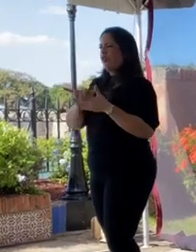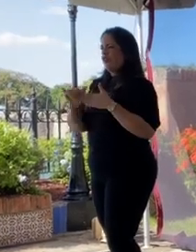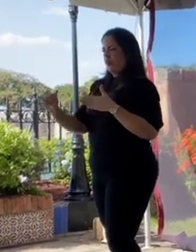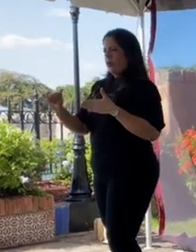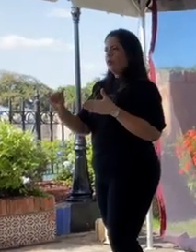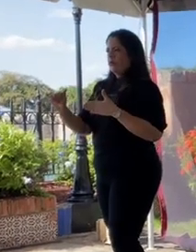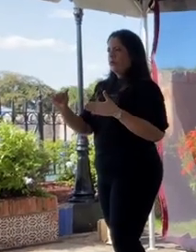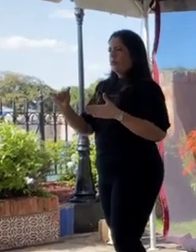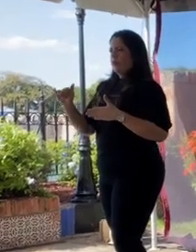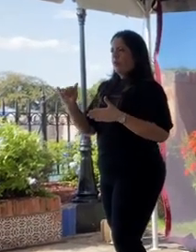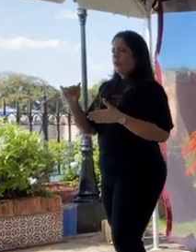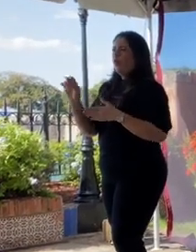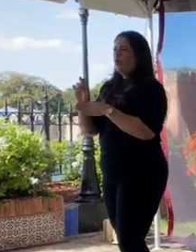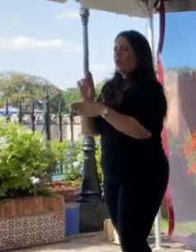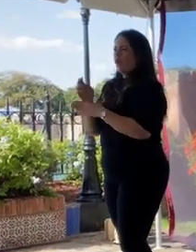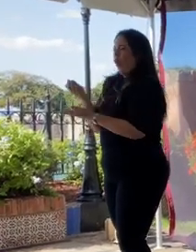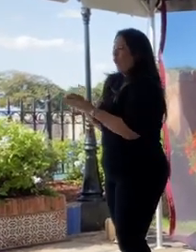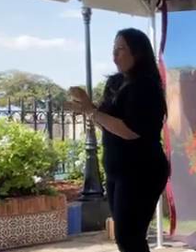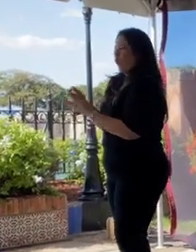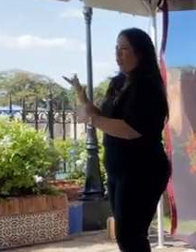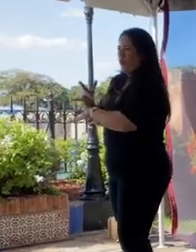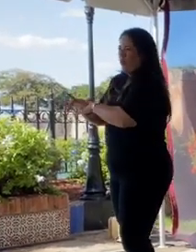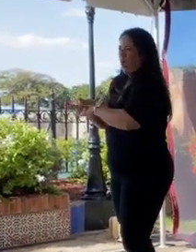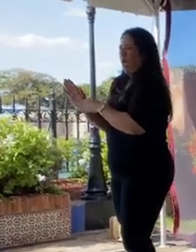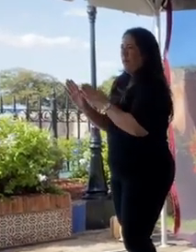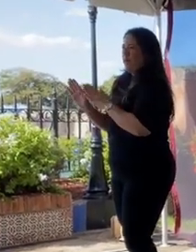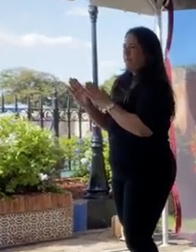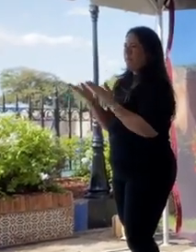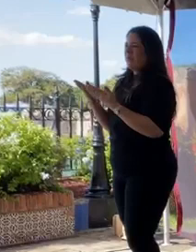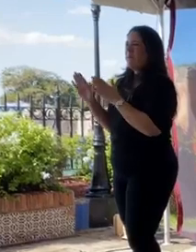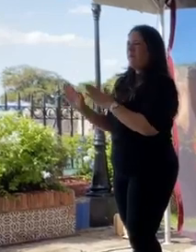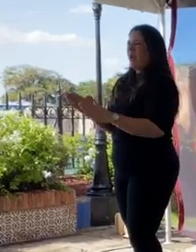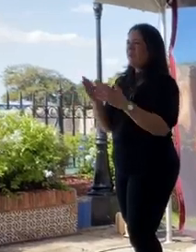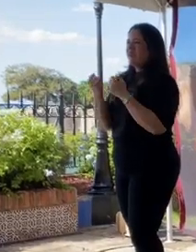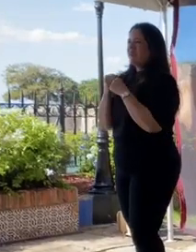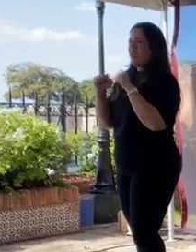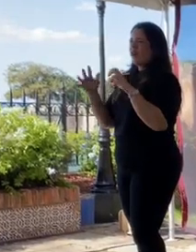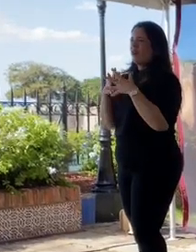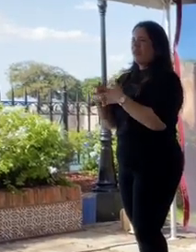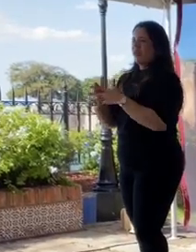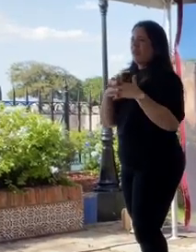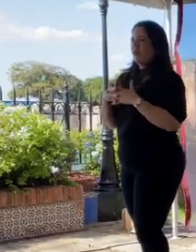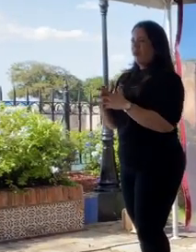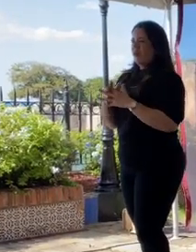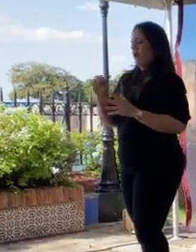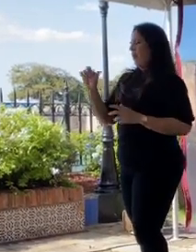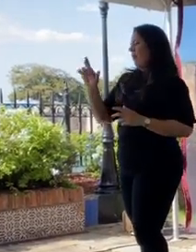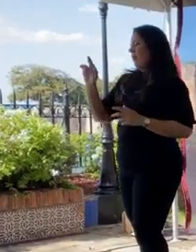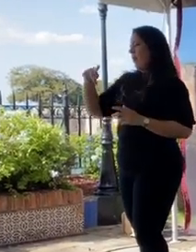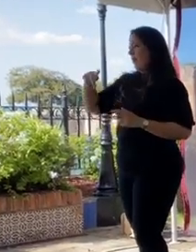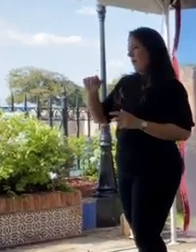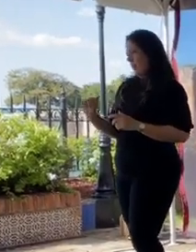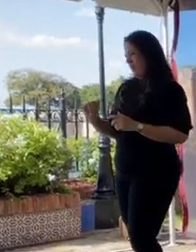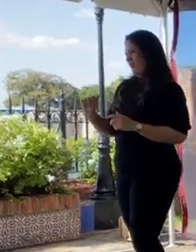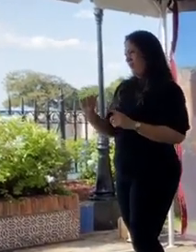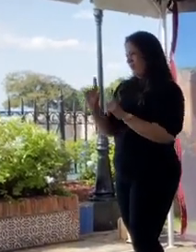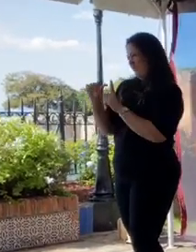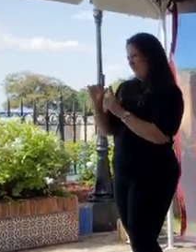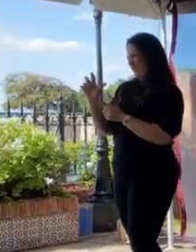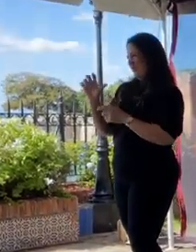$600 utilizando fondos disponibles del Plan de Rescate Americano, conocido como ARPA por sus siglas en